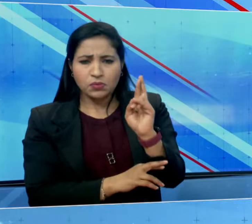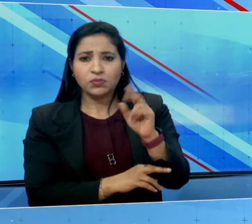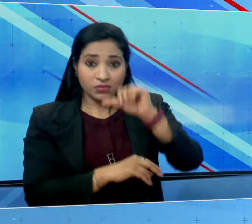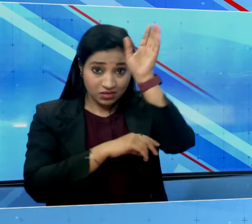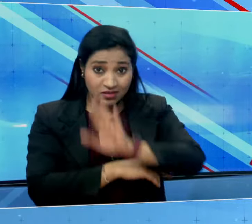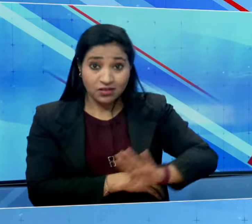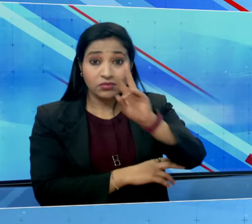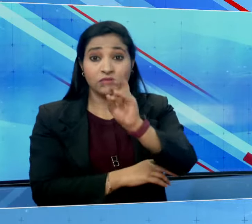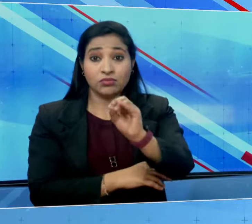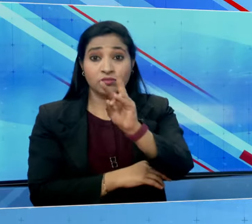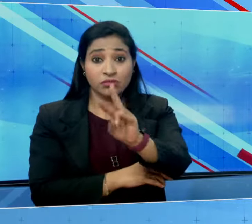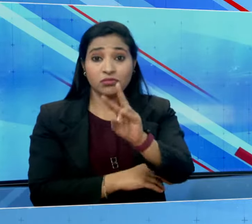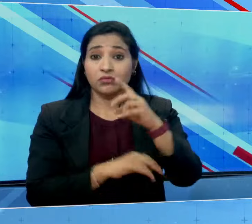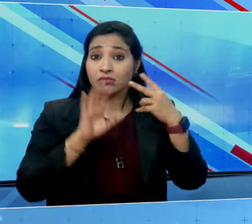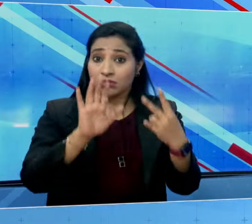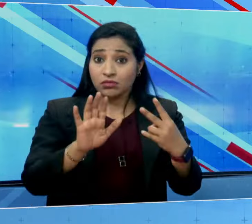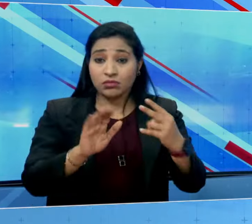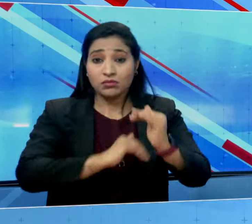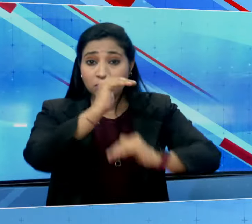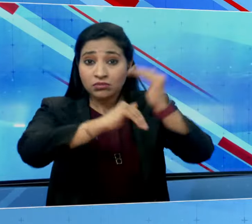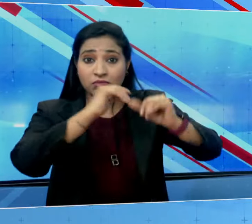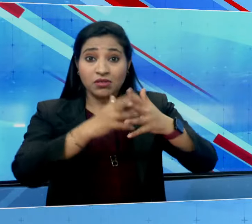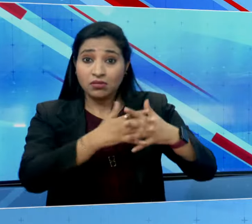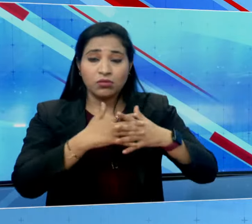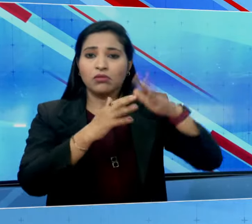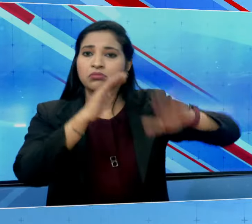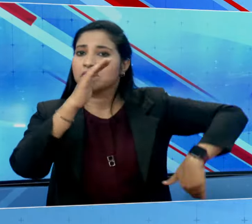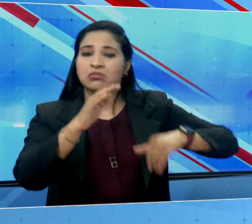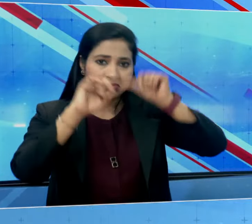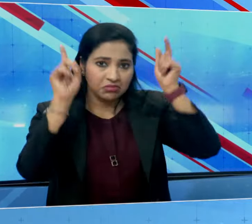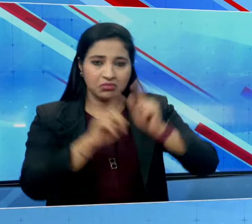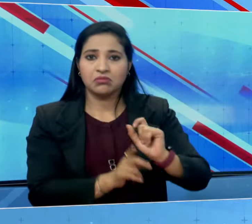डेवलपर आबादी में अमेरिका से आगे निकल